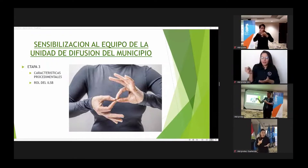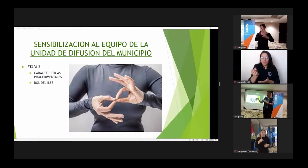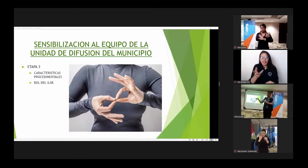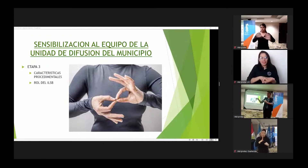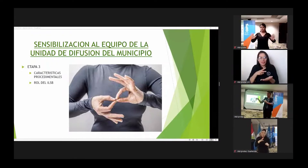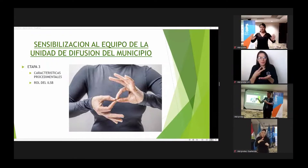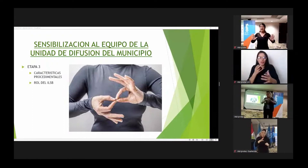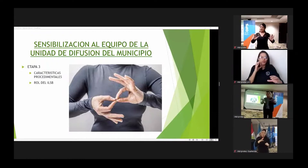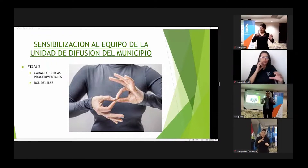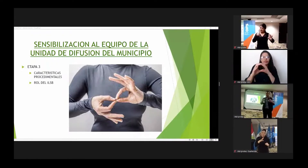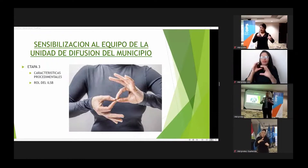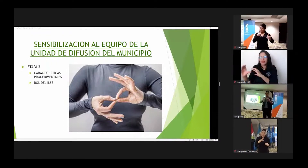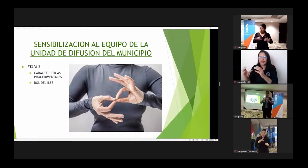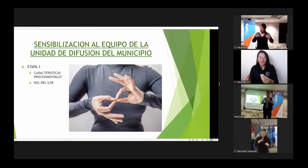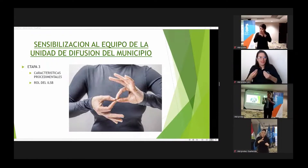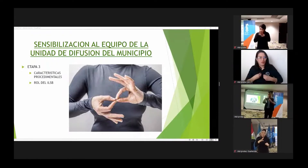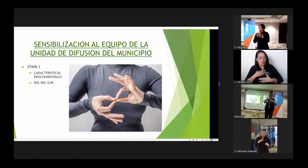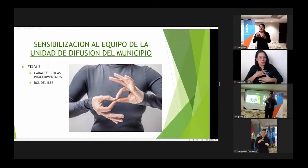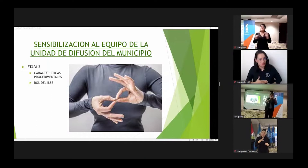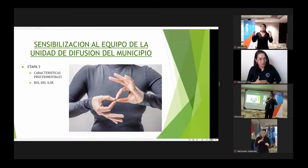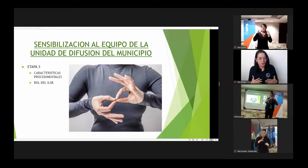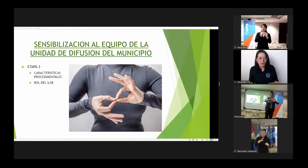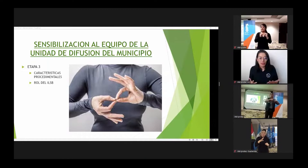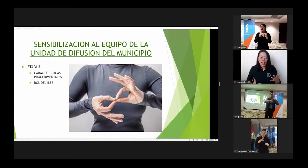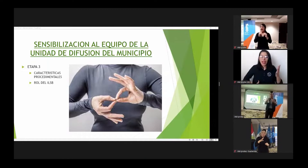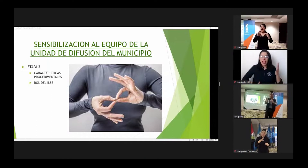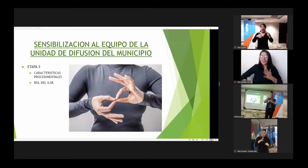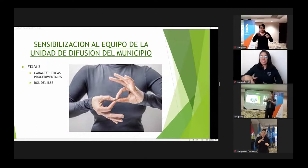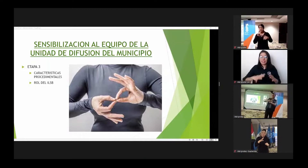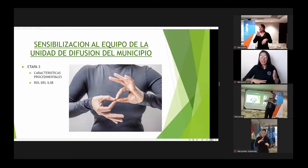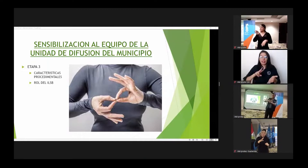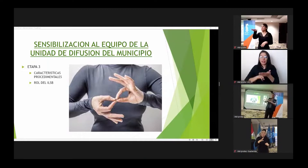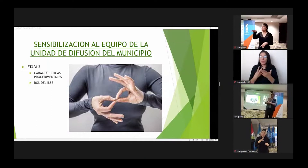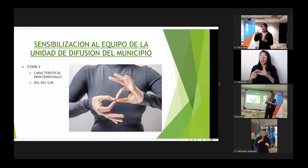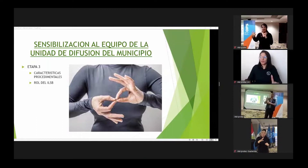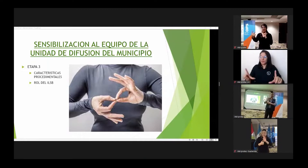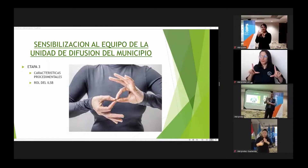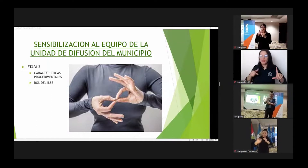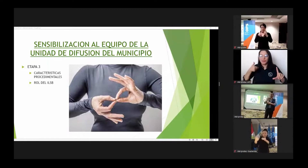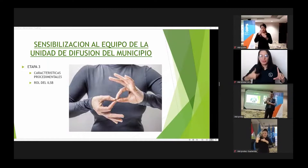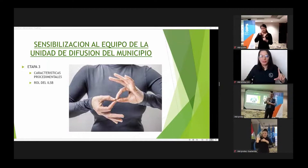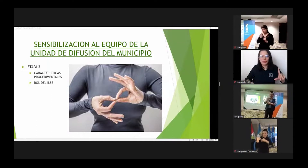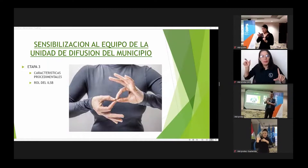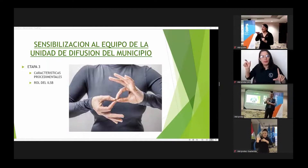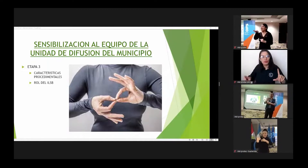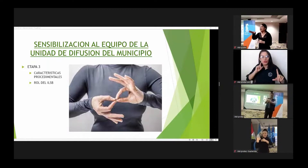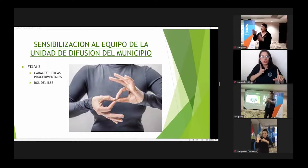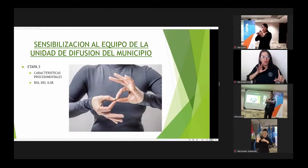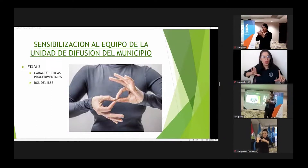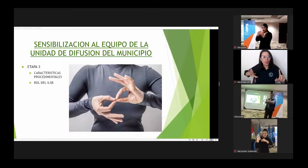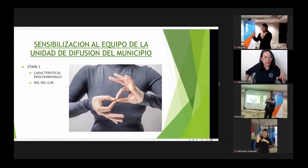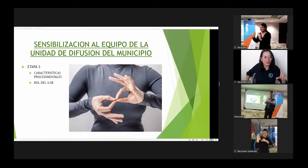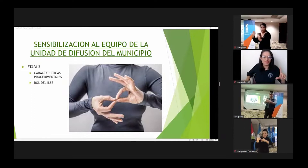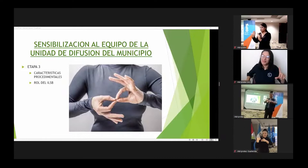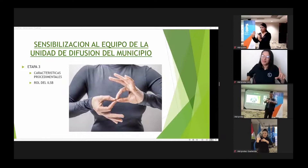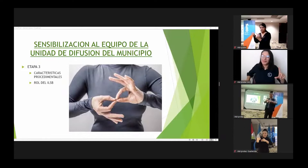el papel que cumple el intérprete protagónico, que muchas veces se van al intérprete en vez de la persona con discapacidad auditiva. Entonces, se